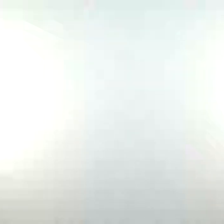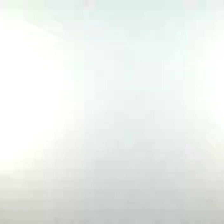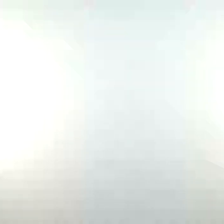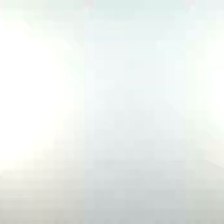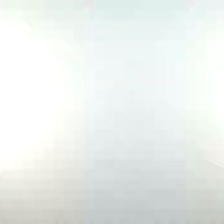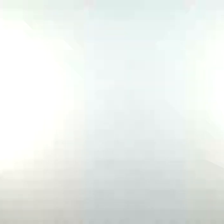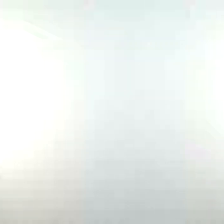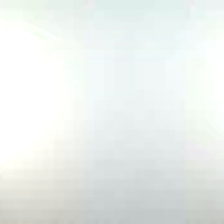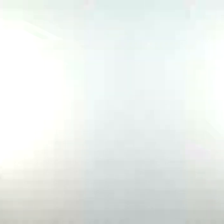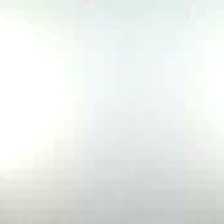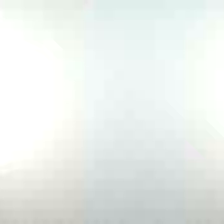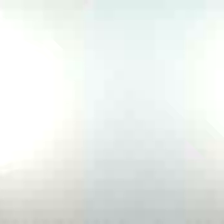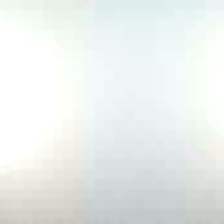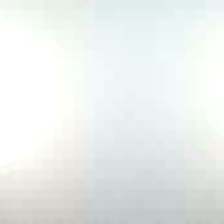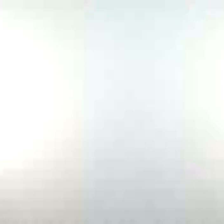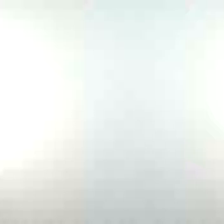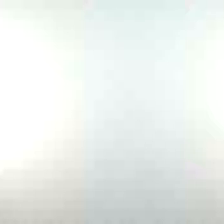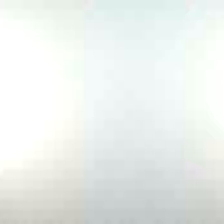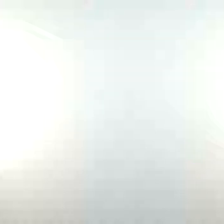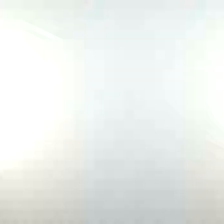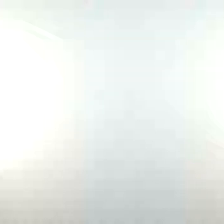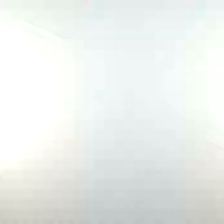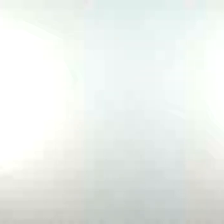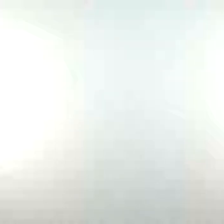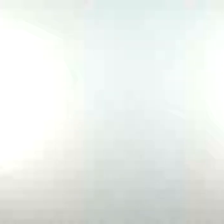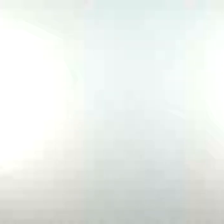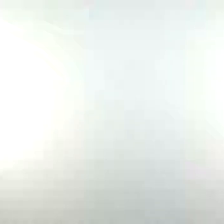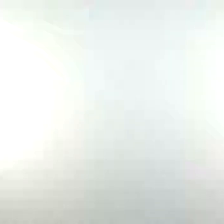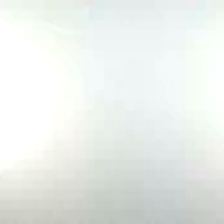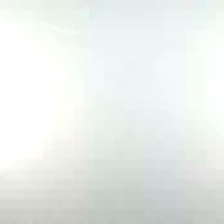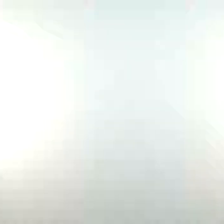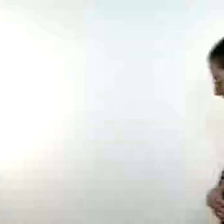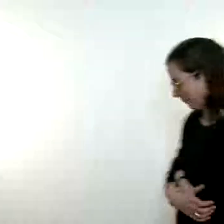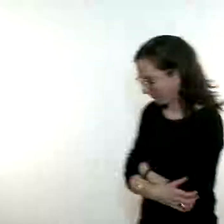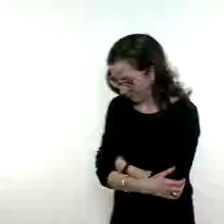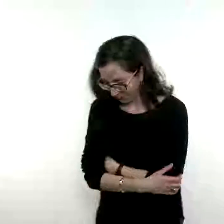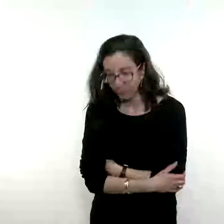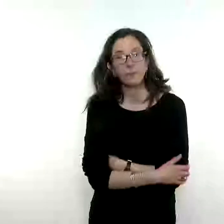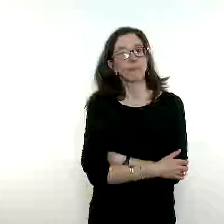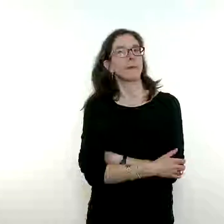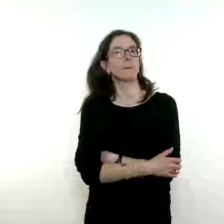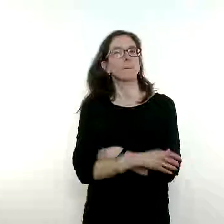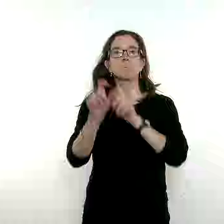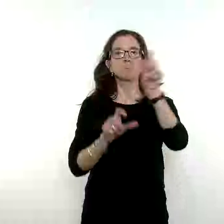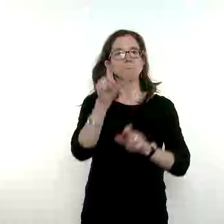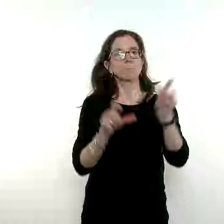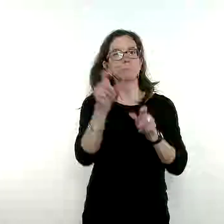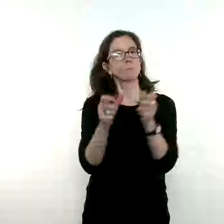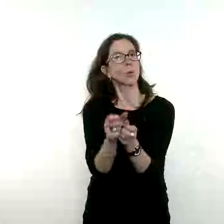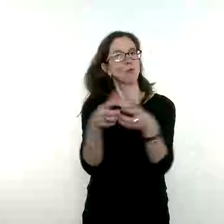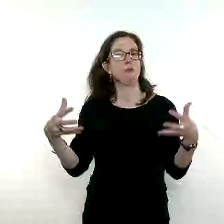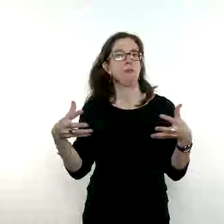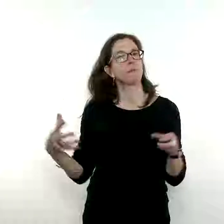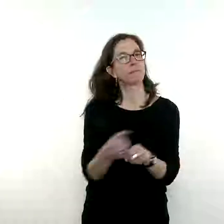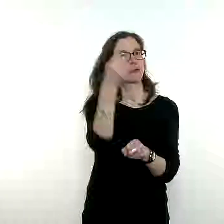Youssous. L'appel est clos, monsieur le maire. Merci, mademoiselle Botkin. Le quorum est atteint. On peut donc valablement délibérer.